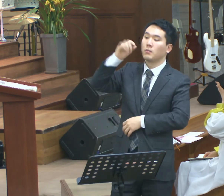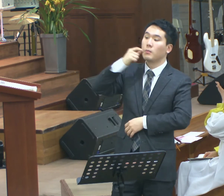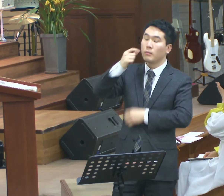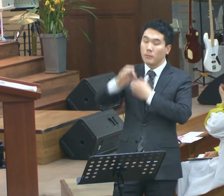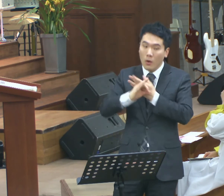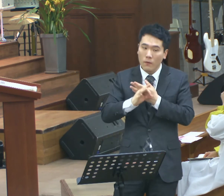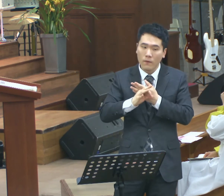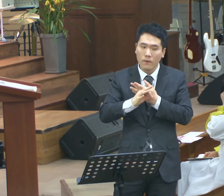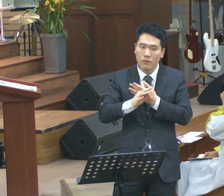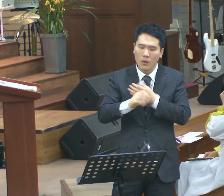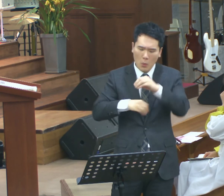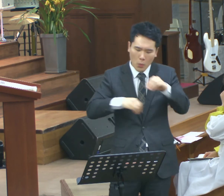둔해진다는 거예요.